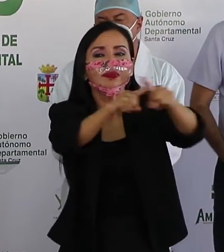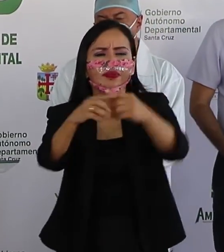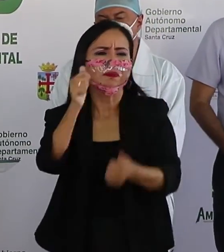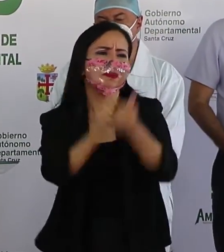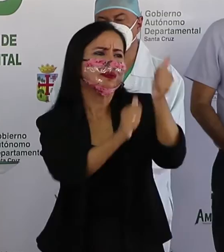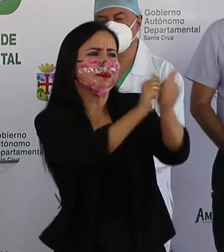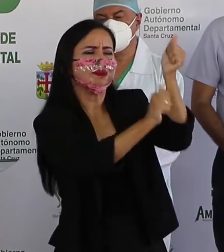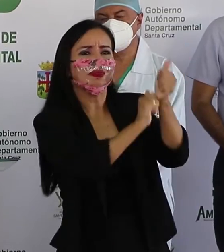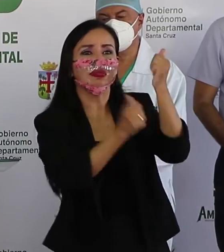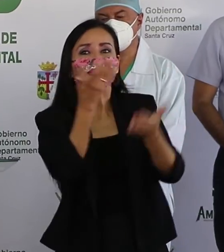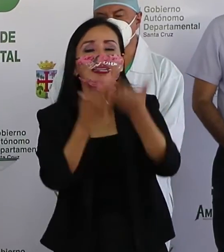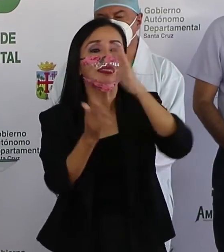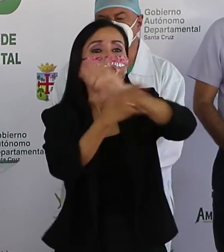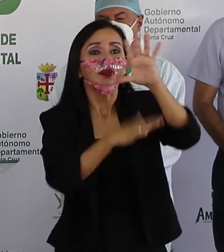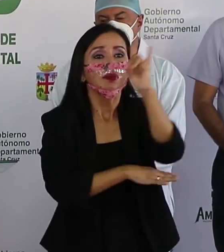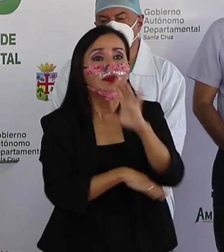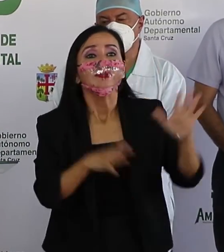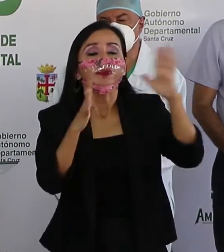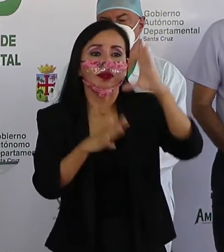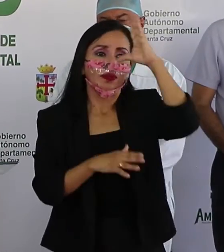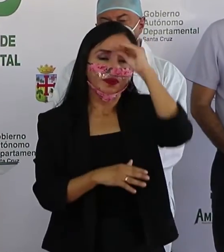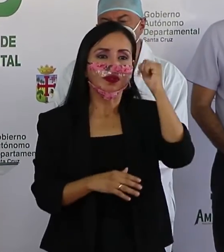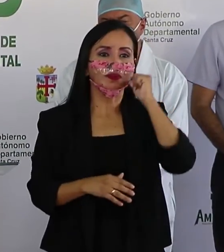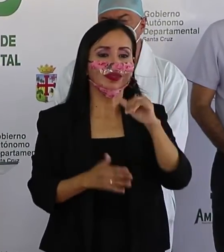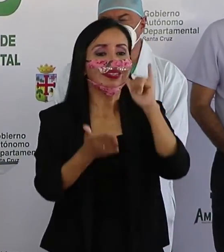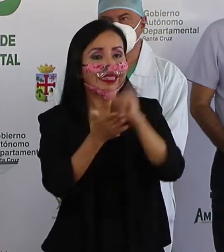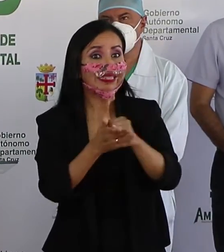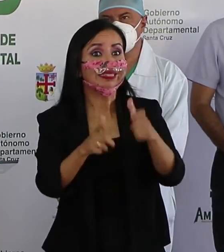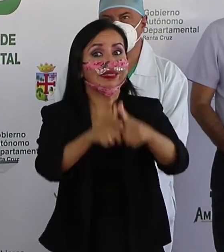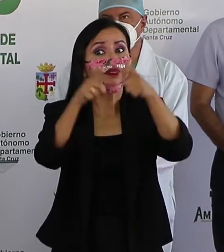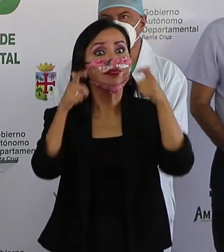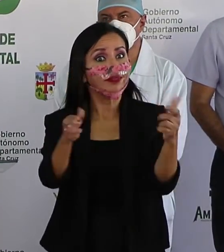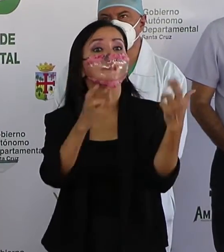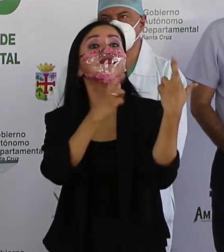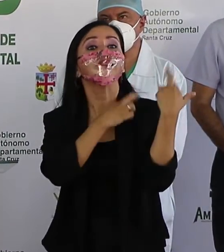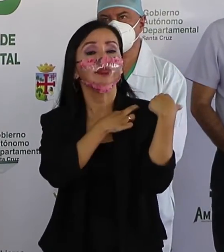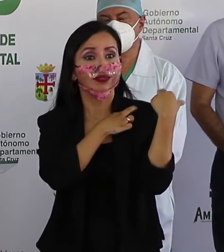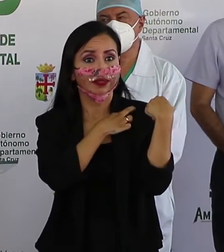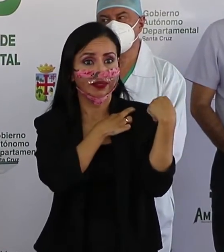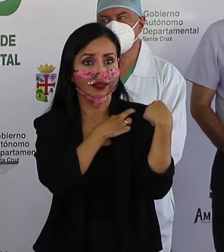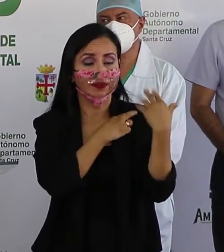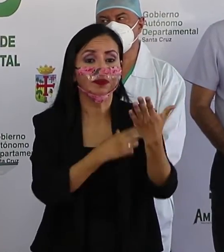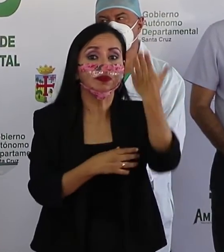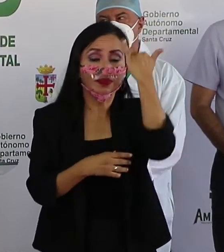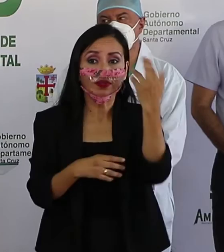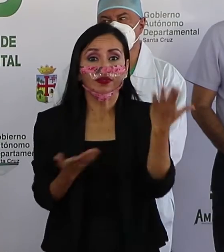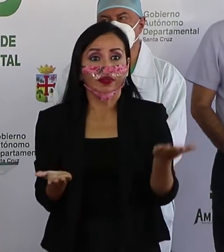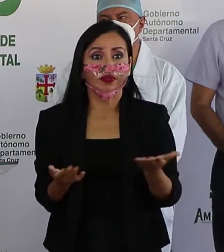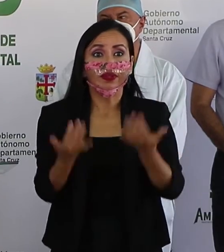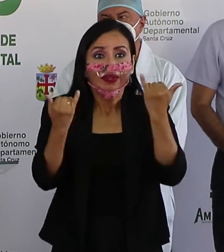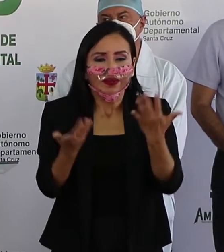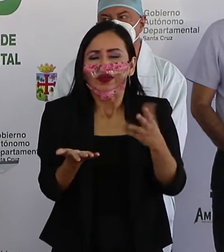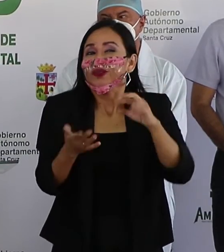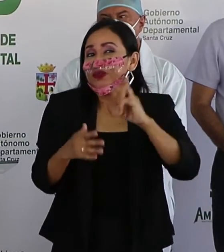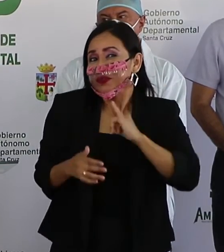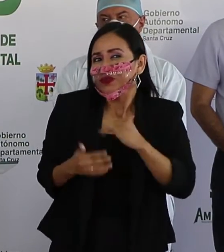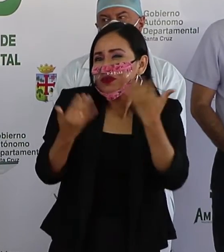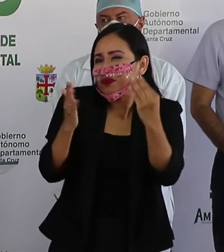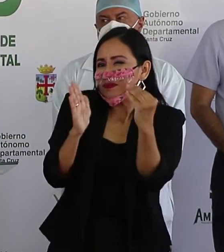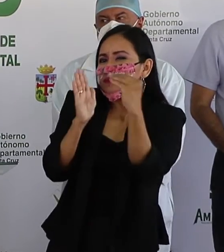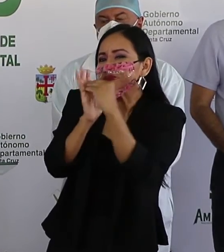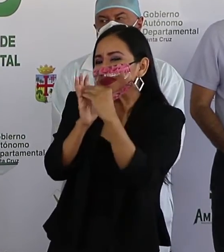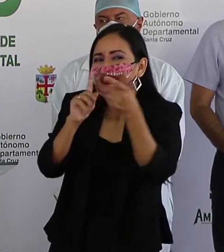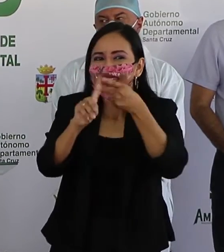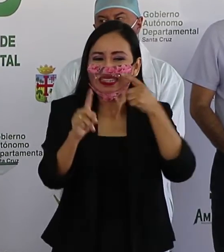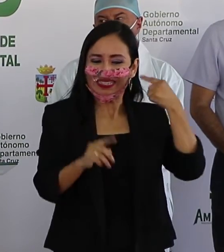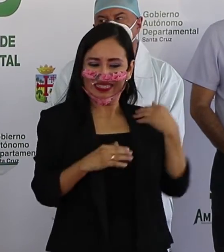la mayor parte de todos los bolivianos y bolivianas. Esa es una gran responsabilidad. Por eso, esta ecuación que yo marco desde